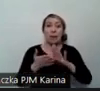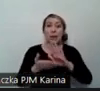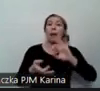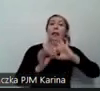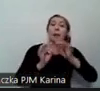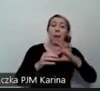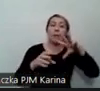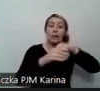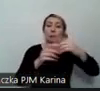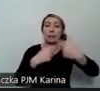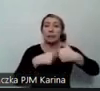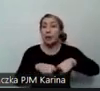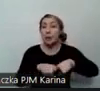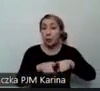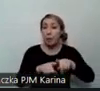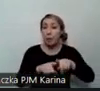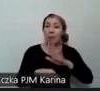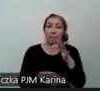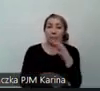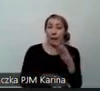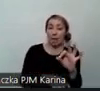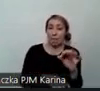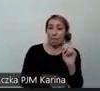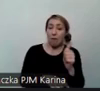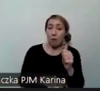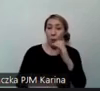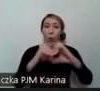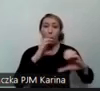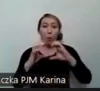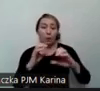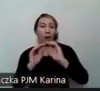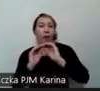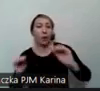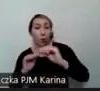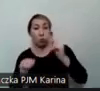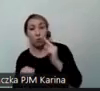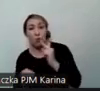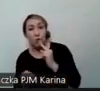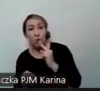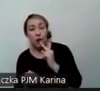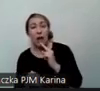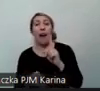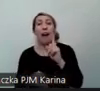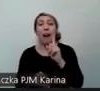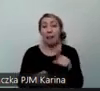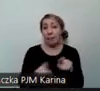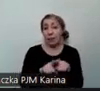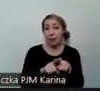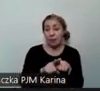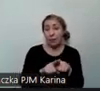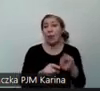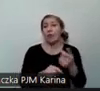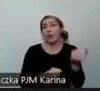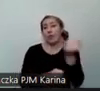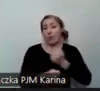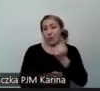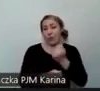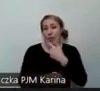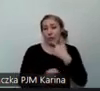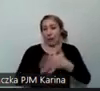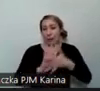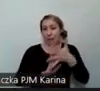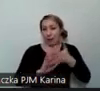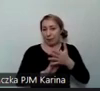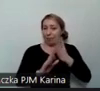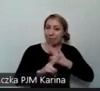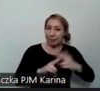osób, które nie tylko specjalizują się w komunikacji, edukacji z osobami głuchymi, ale również są natywnymi użytkownikami języka